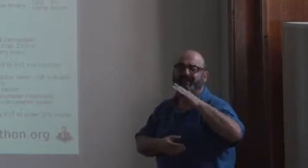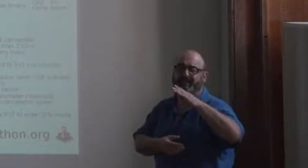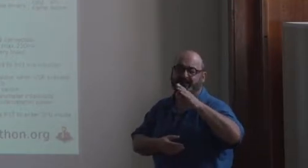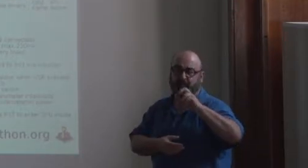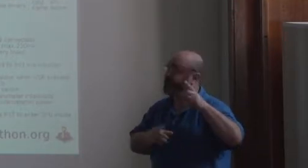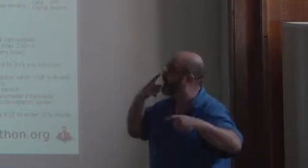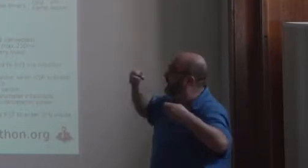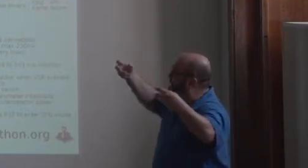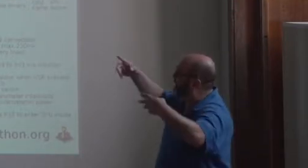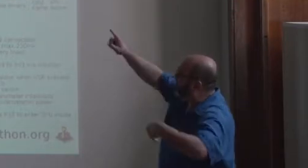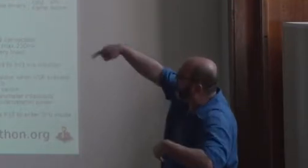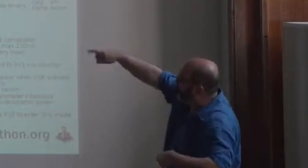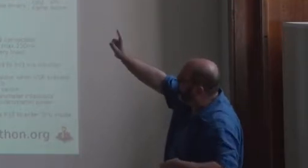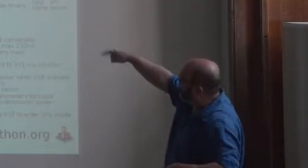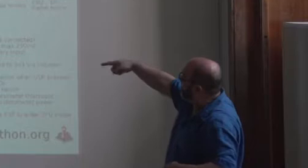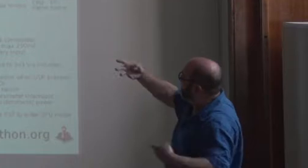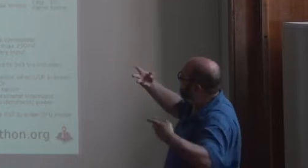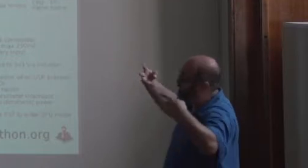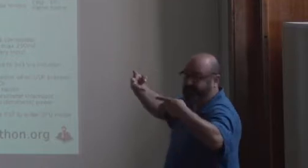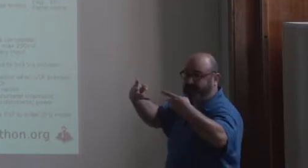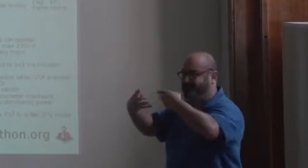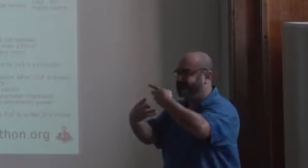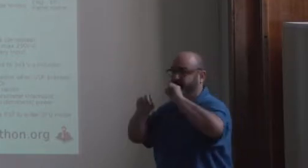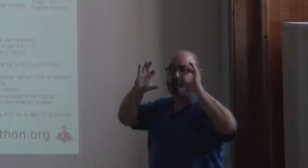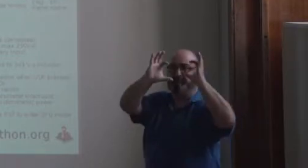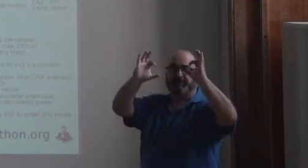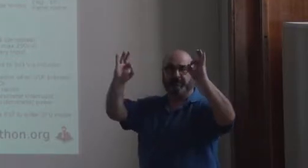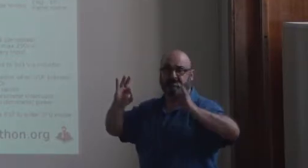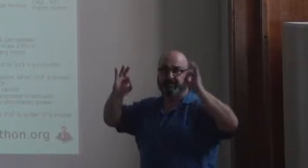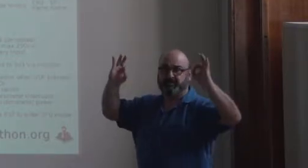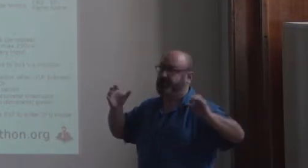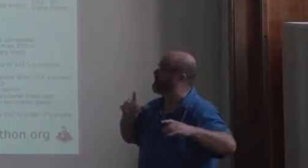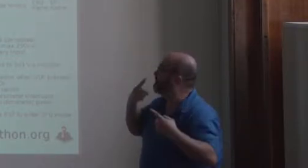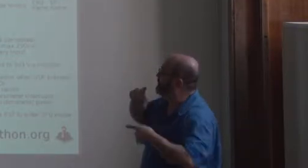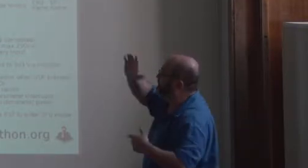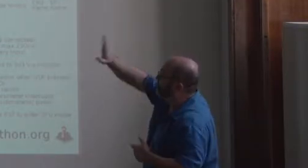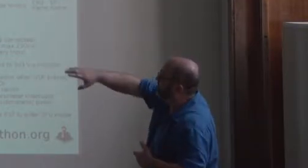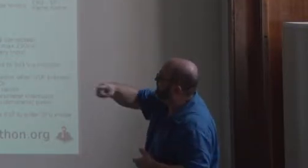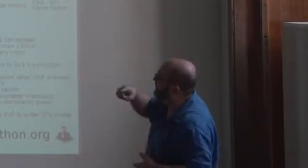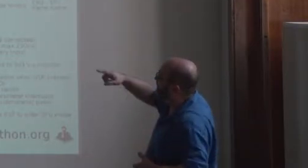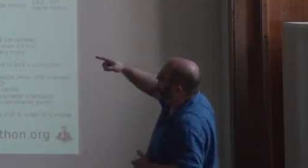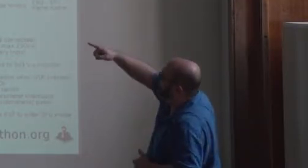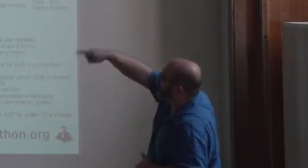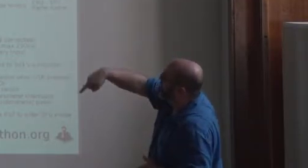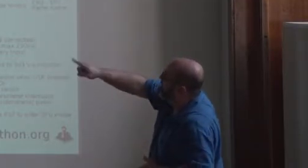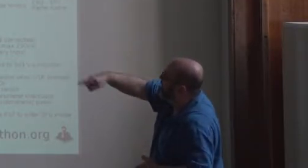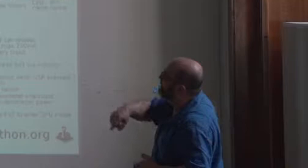tous les pins qui sont exposés par la carte, qui sont décrits sur les côtés. Donc vous voyez que la plupart